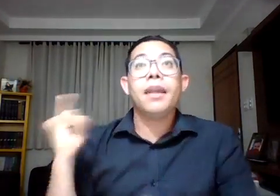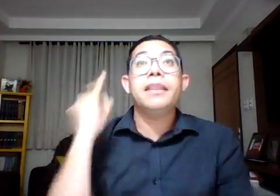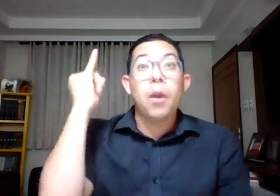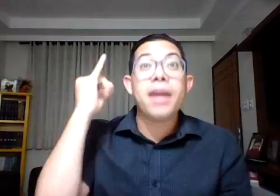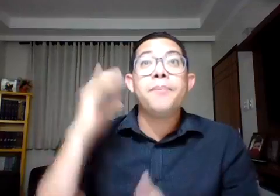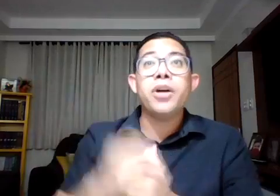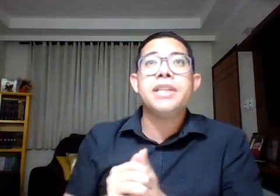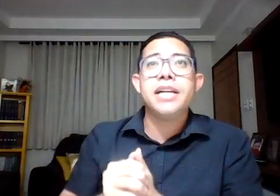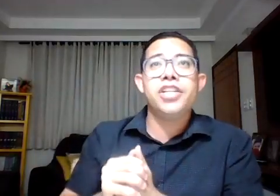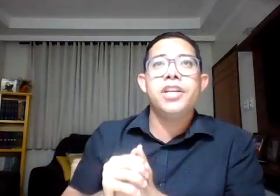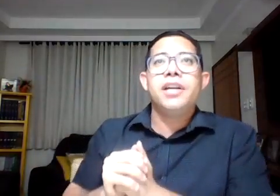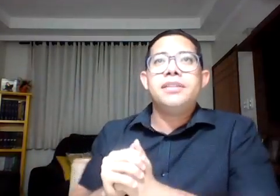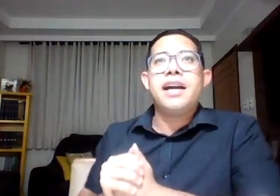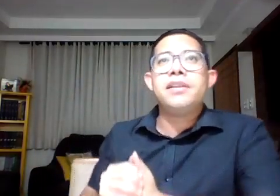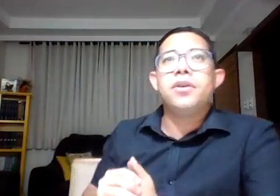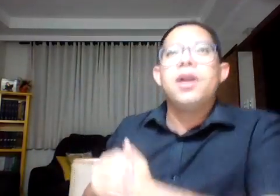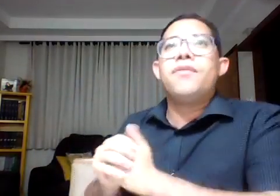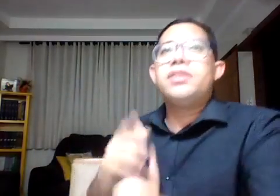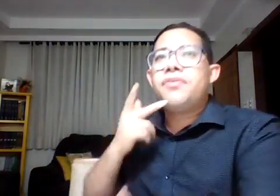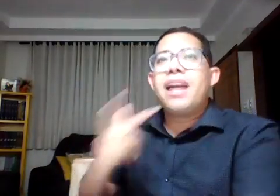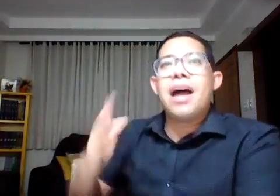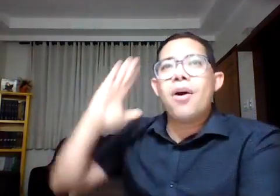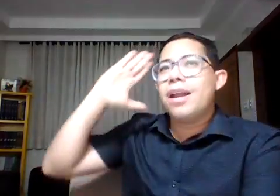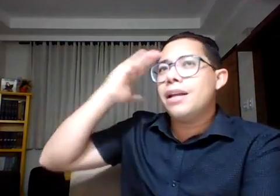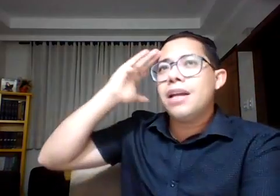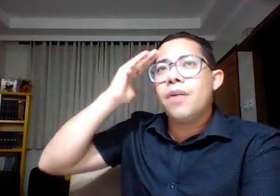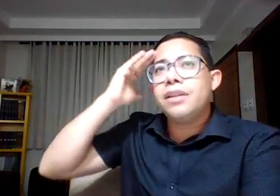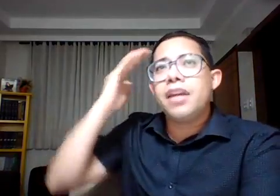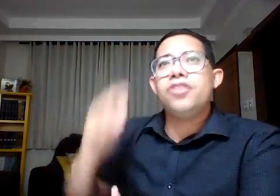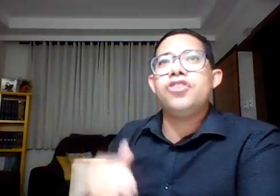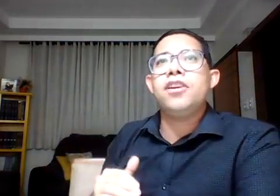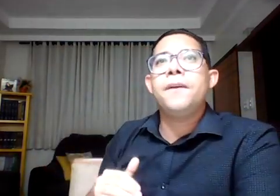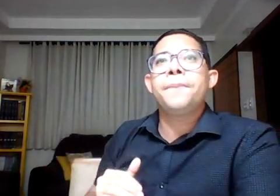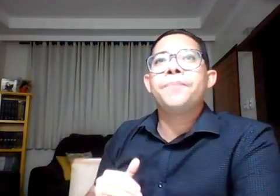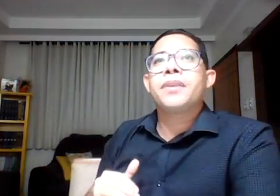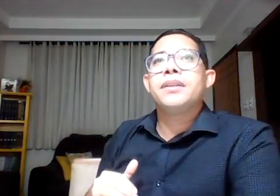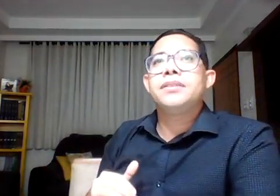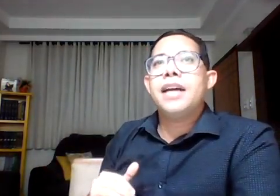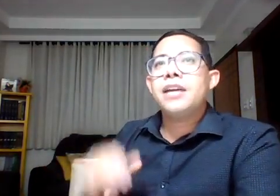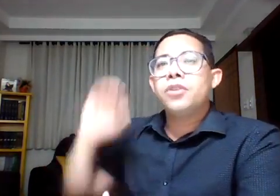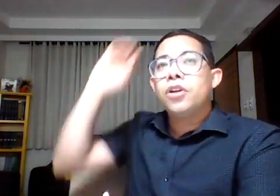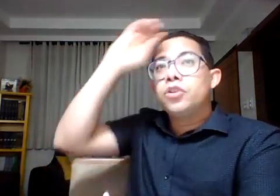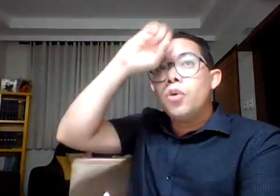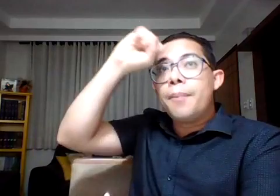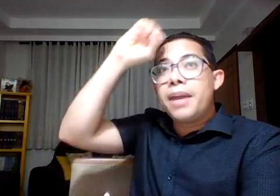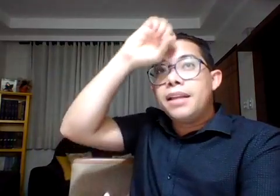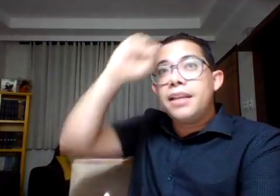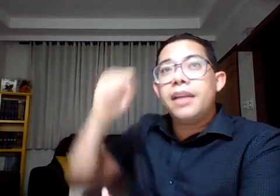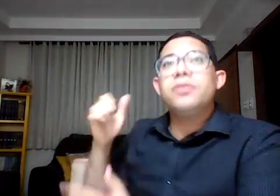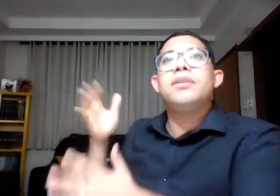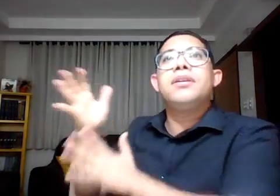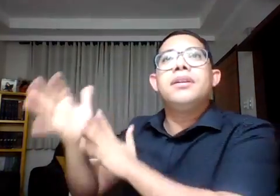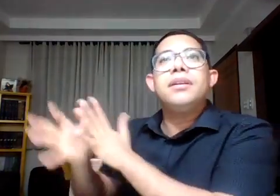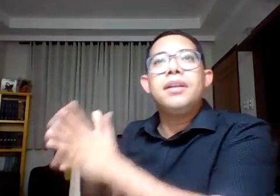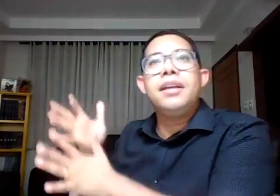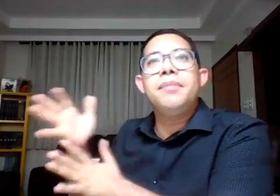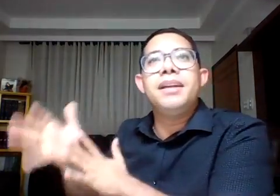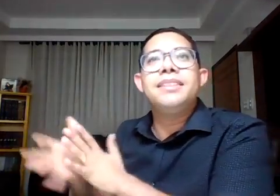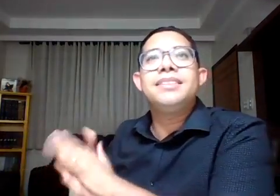Então é importante, certo? Você falar, olha, não entendi, certo? Estou aprendendo Libras,